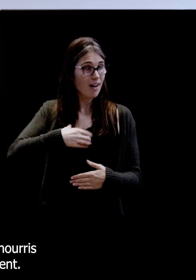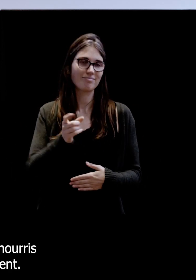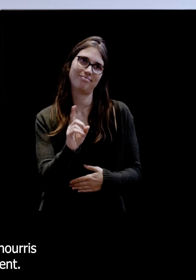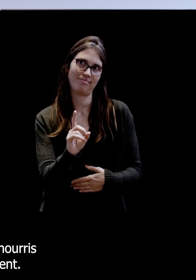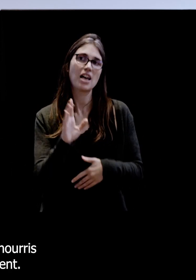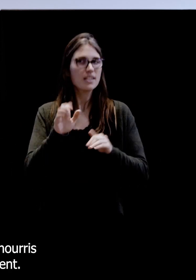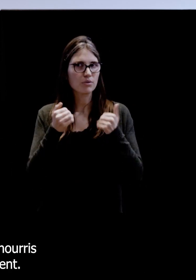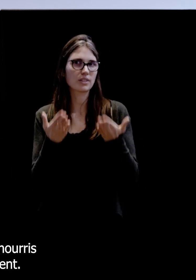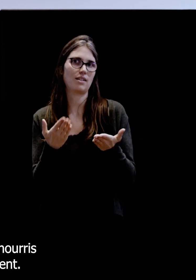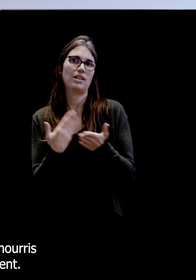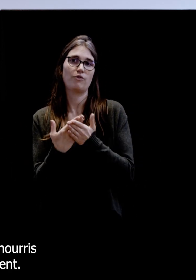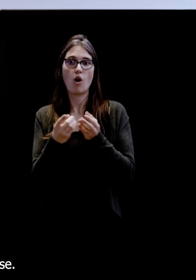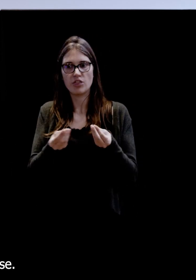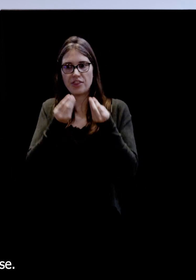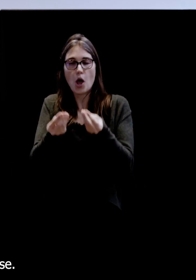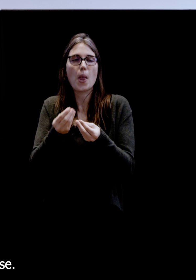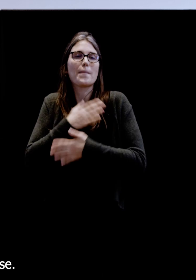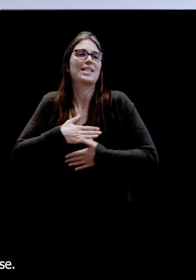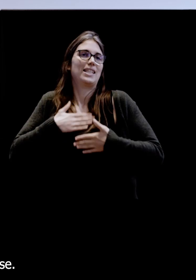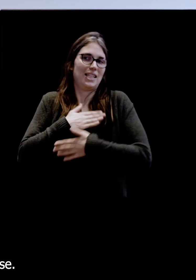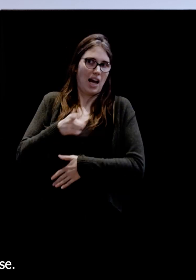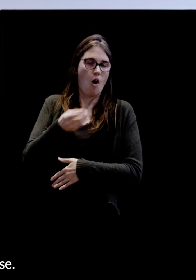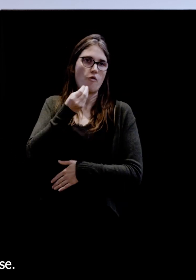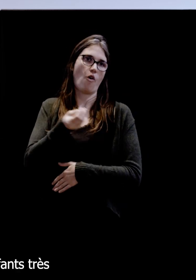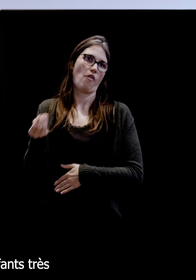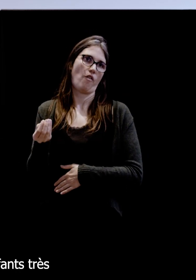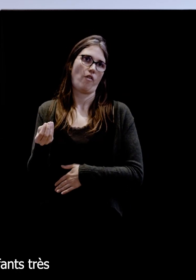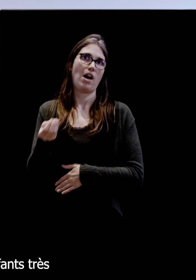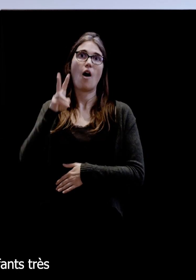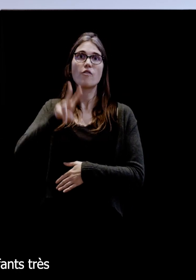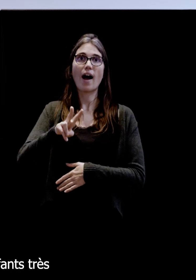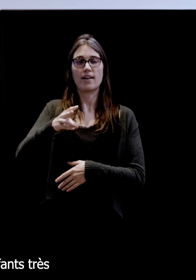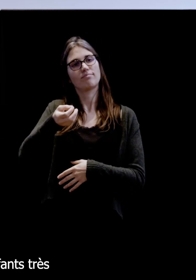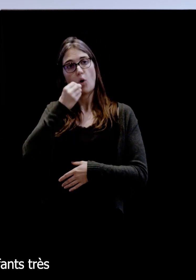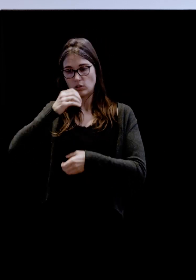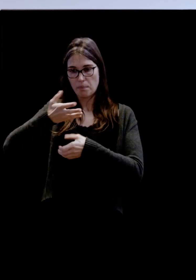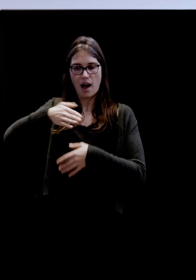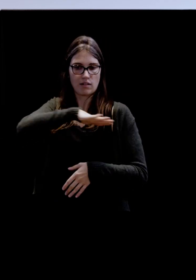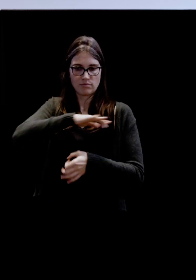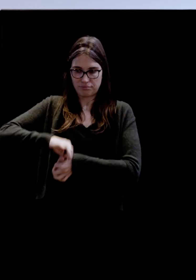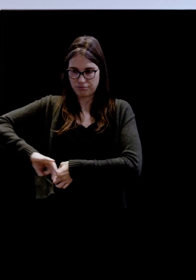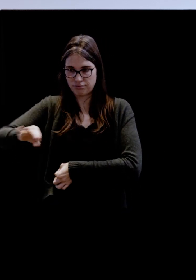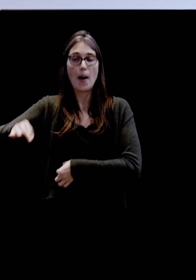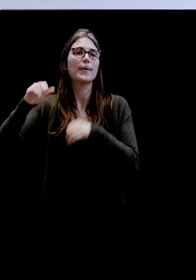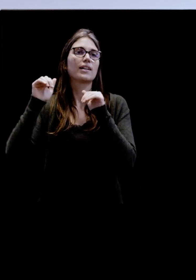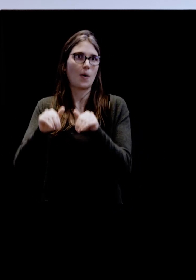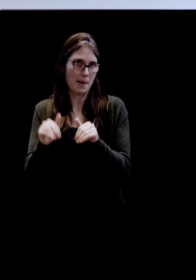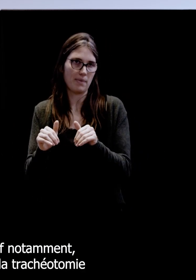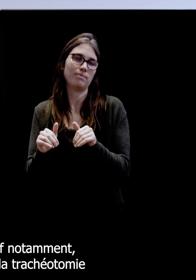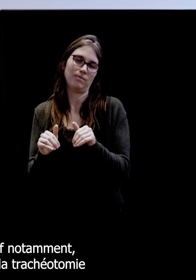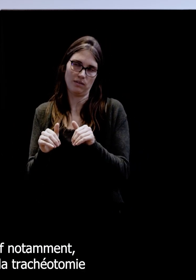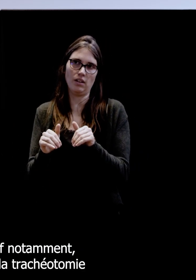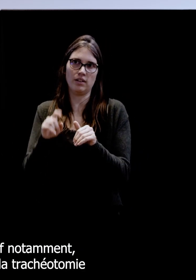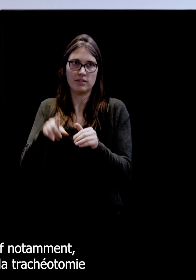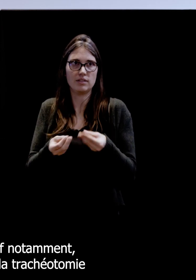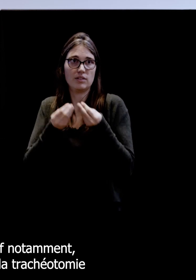sont nourris un peu artificiellement. Voilà, donc ça passe. Il y a quelques rares enfants très atteints sur le plan